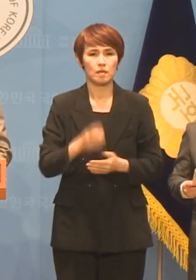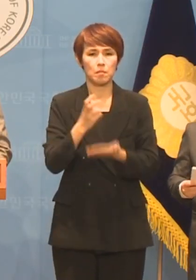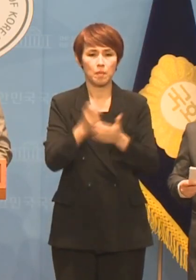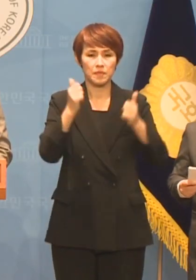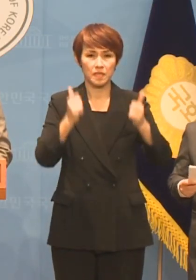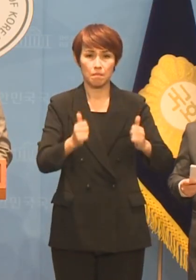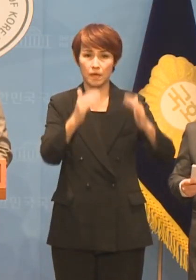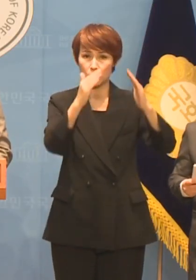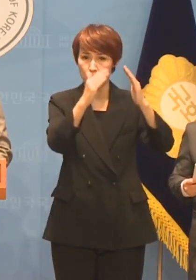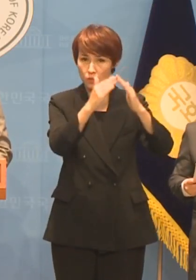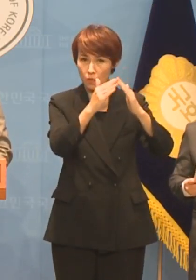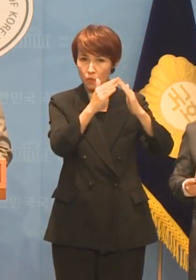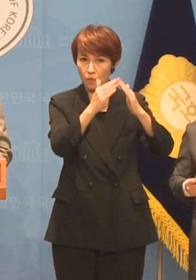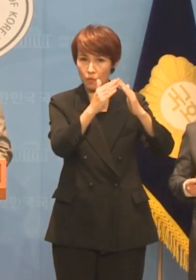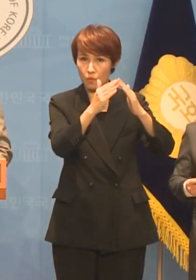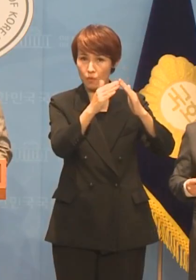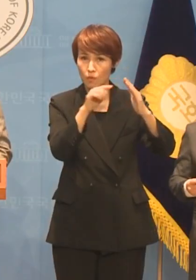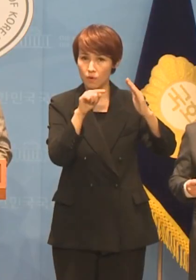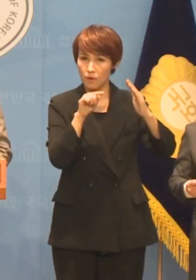헌법재판소의 현재